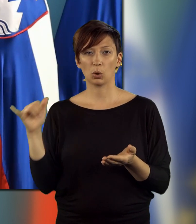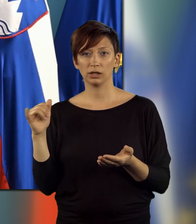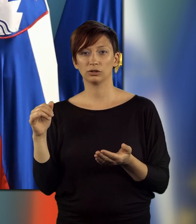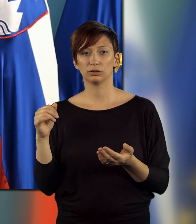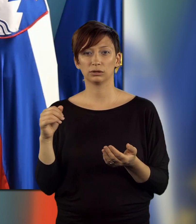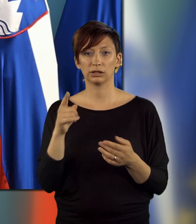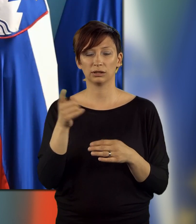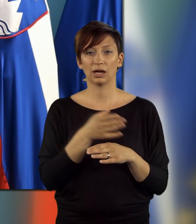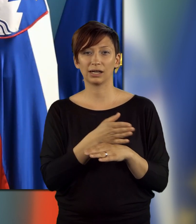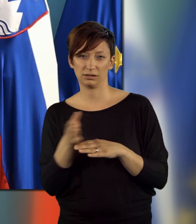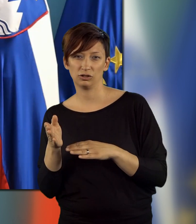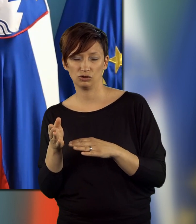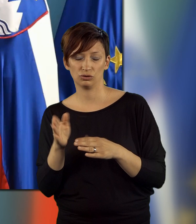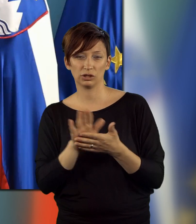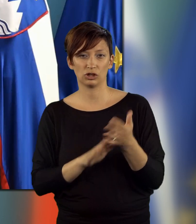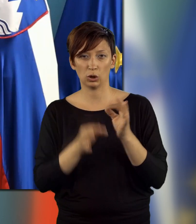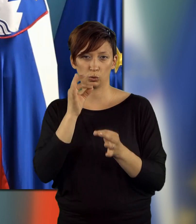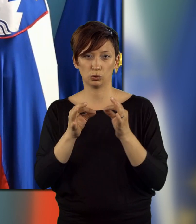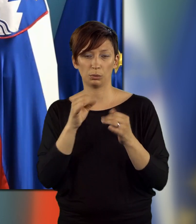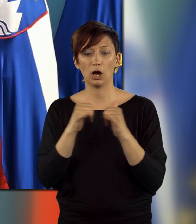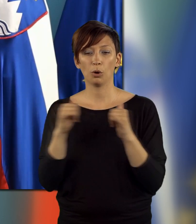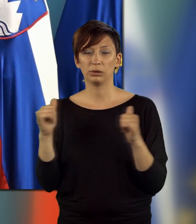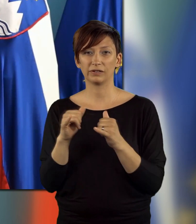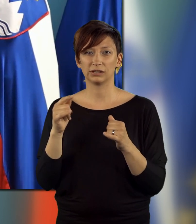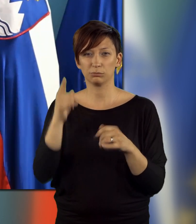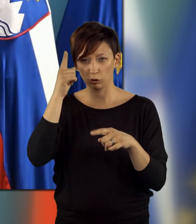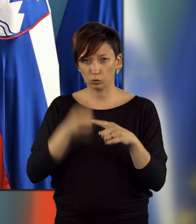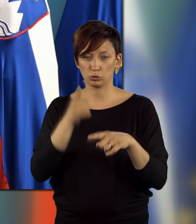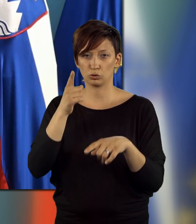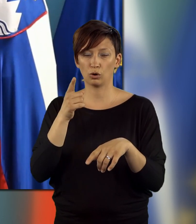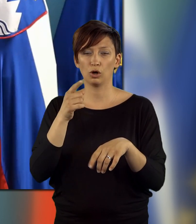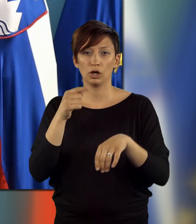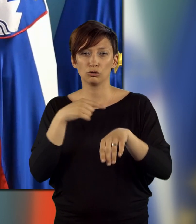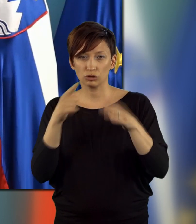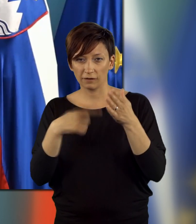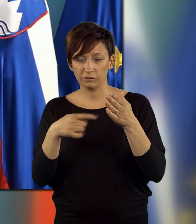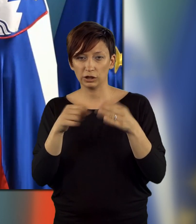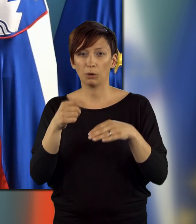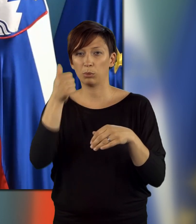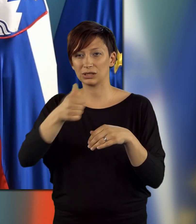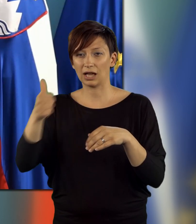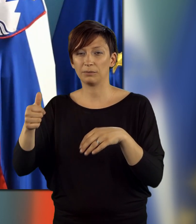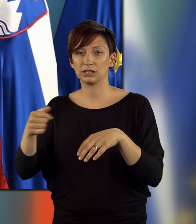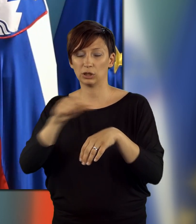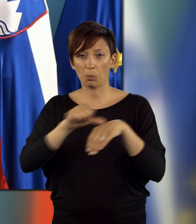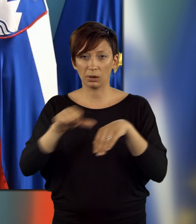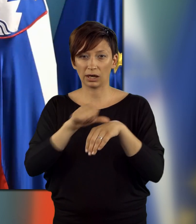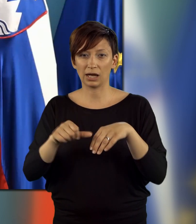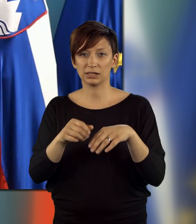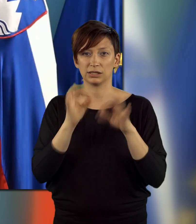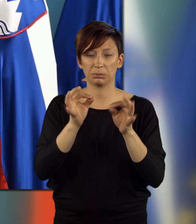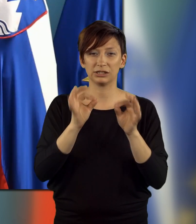na kasnejšo uvedbo oblikovan tako, da so bile točno določeno število posameznih posegov